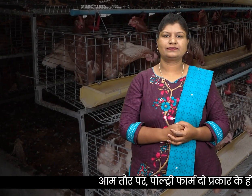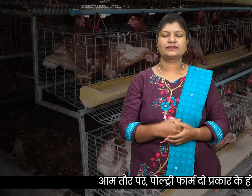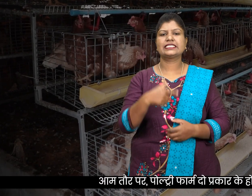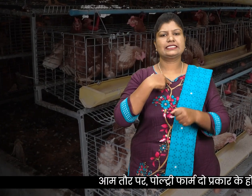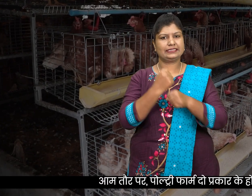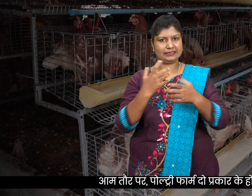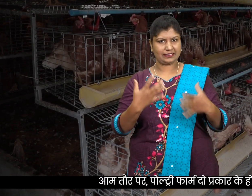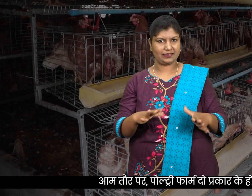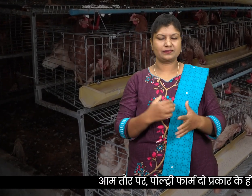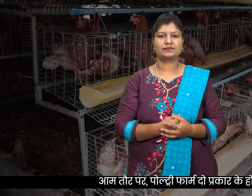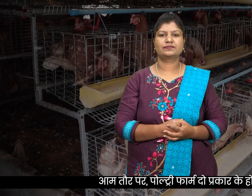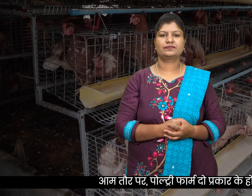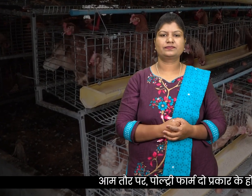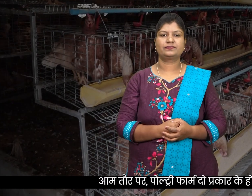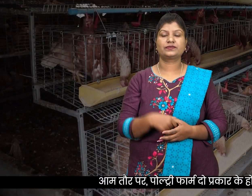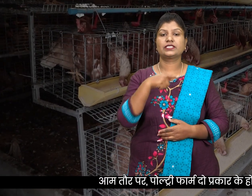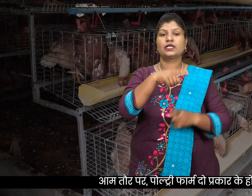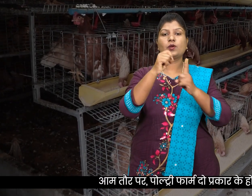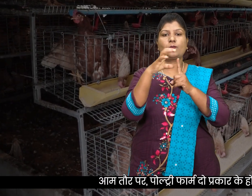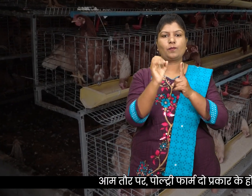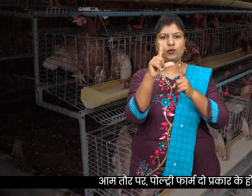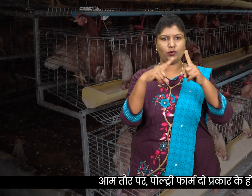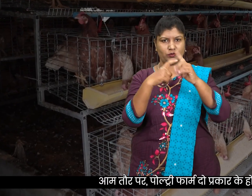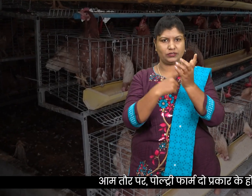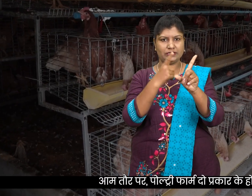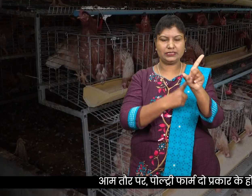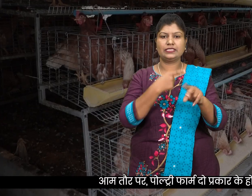आमतौर पर पोल्ट्री फार्म दो प्रकार के होते हैं।